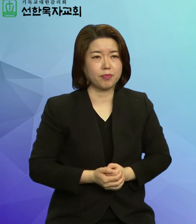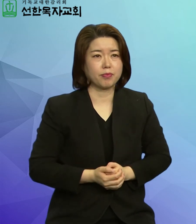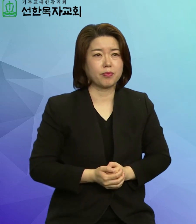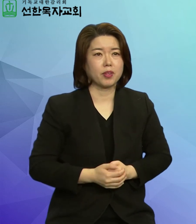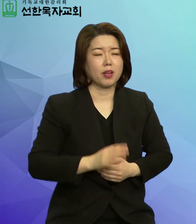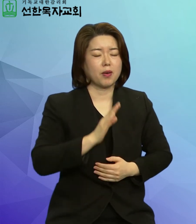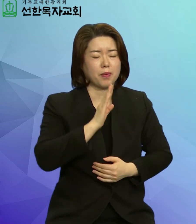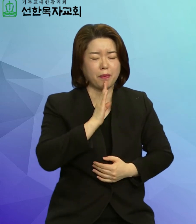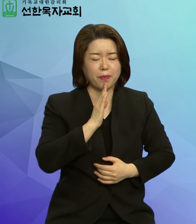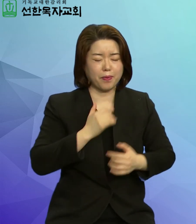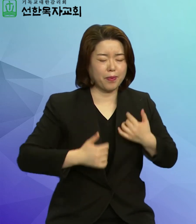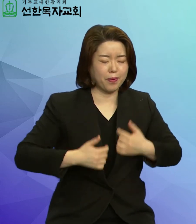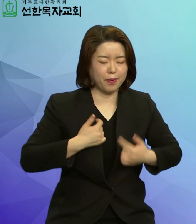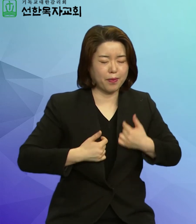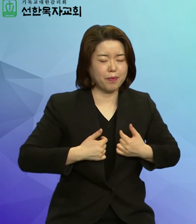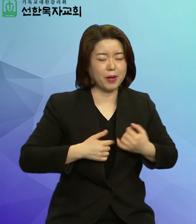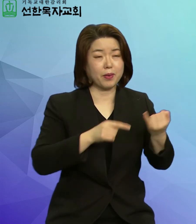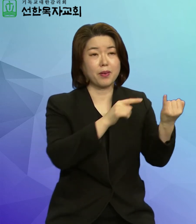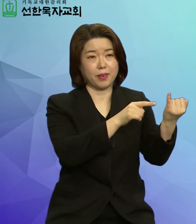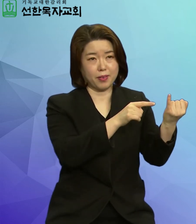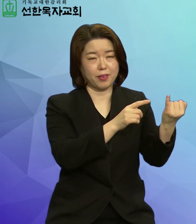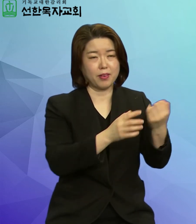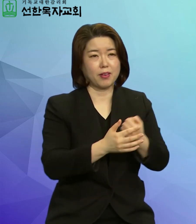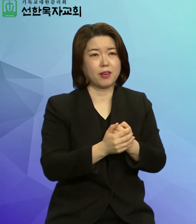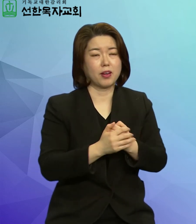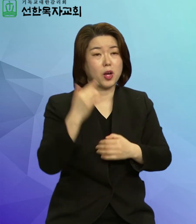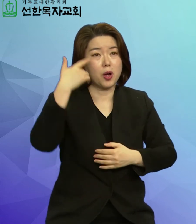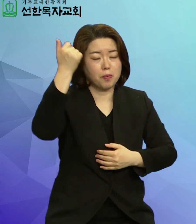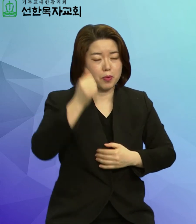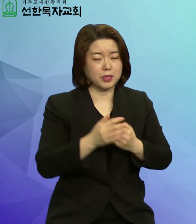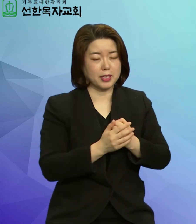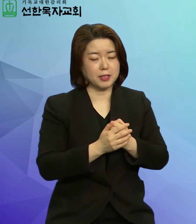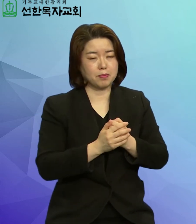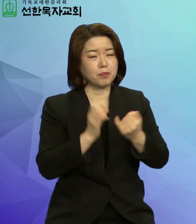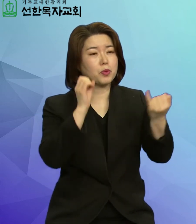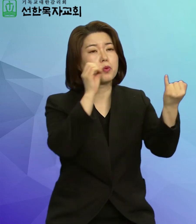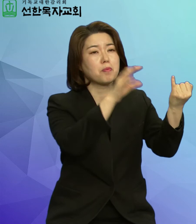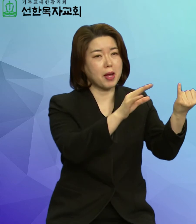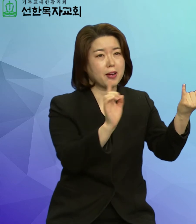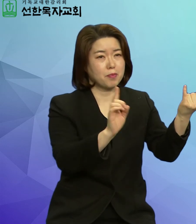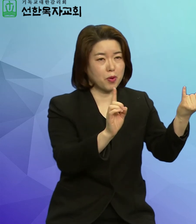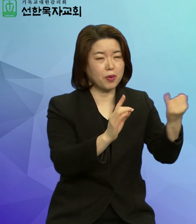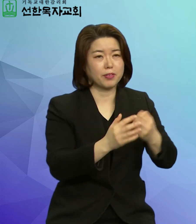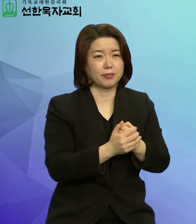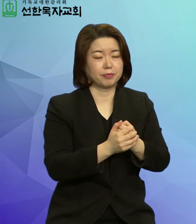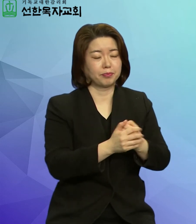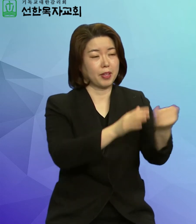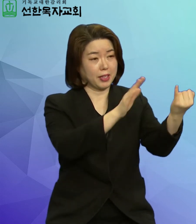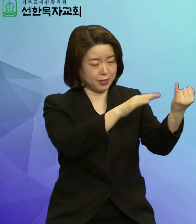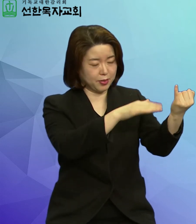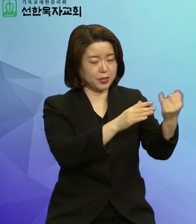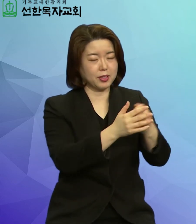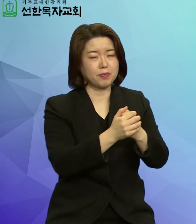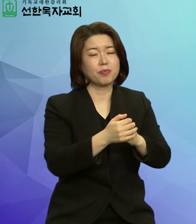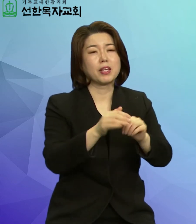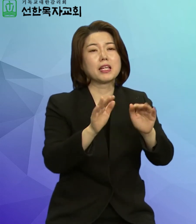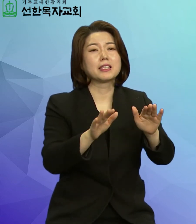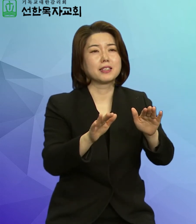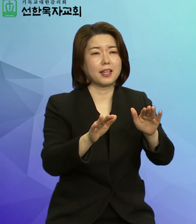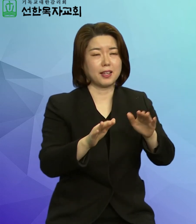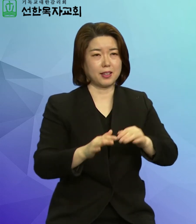말씀하셨습니다. 너무 기뻐하는 그녀에게 목사님은 또 말을 했습니다.